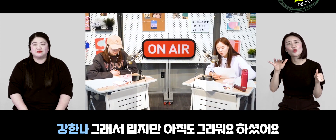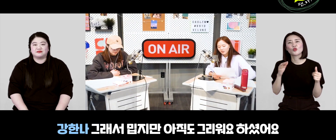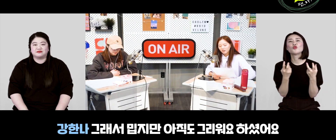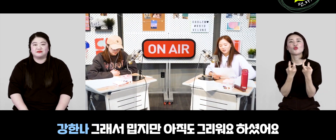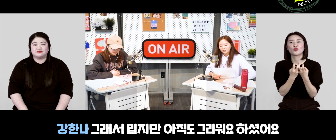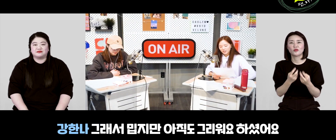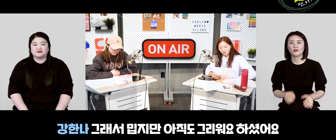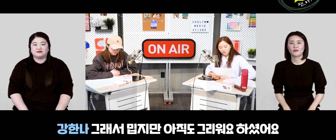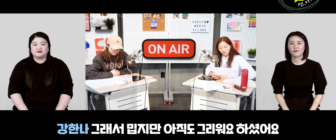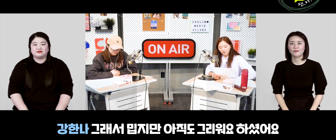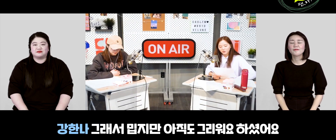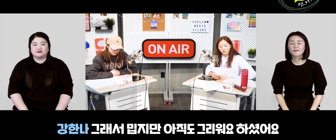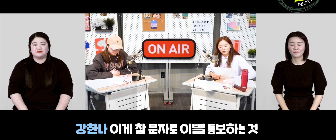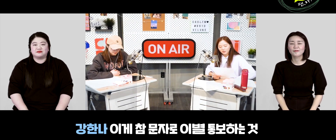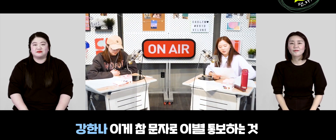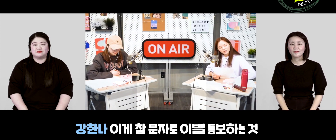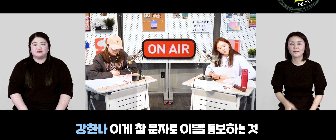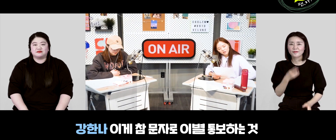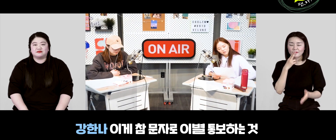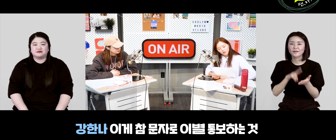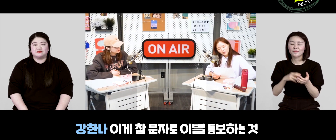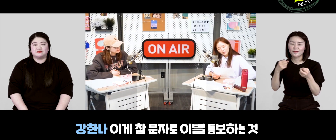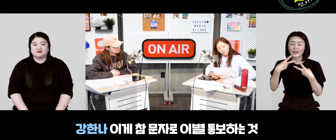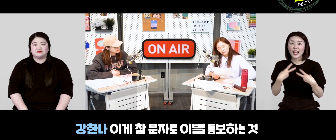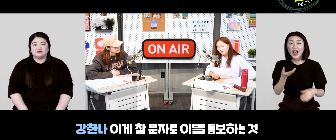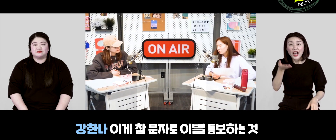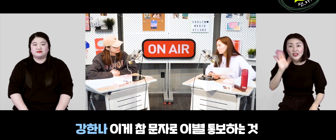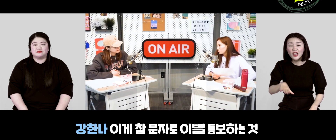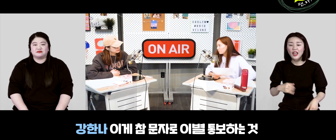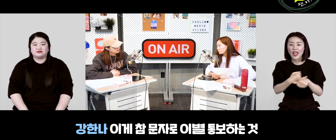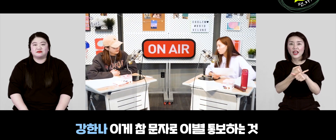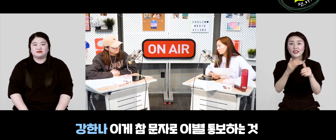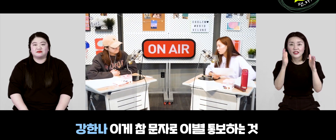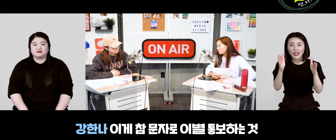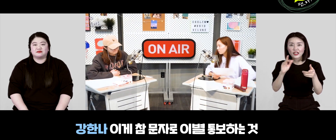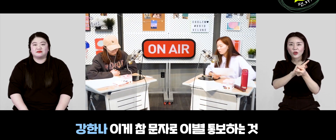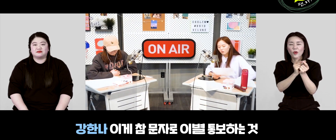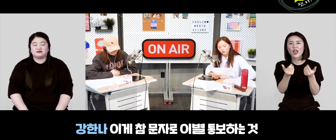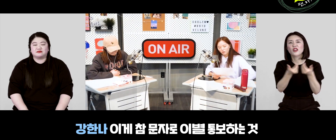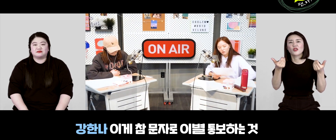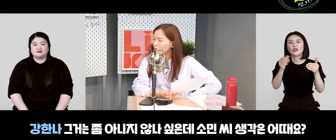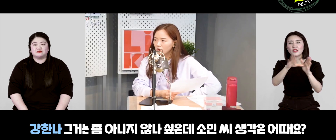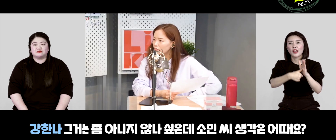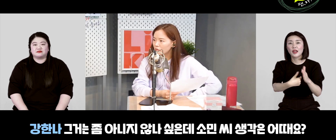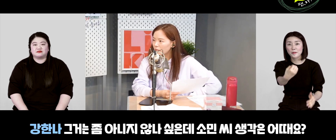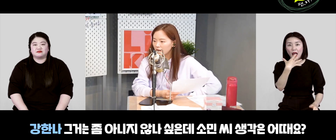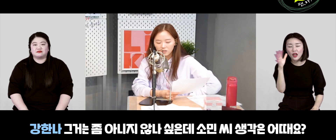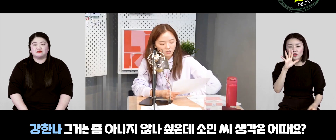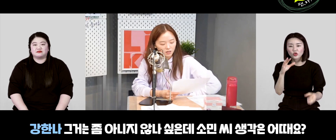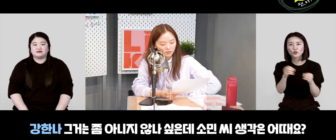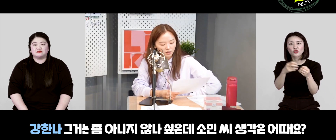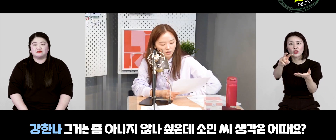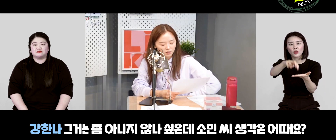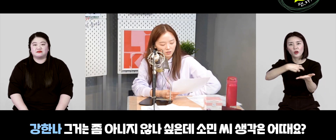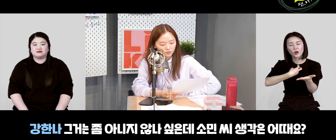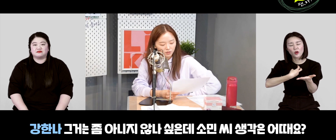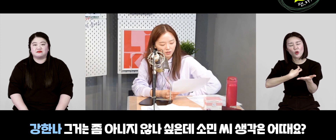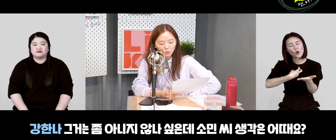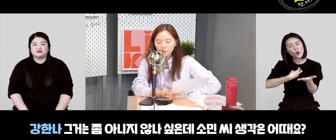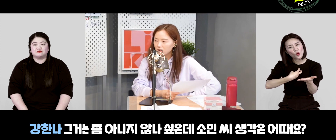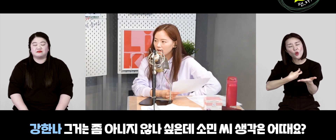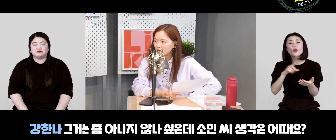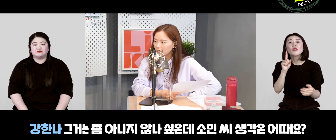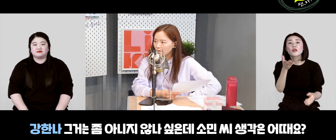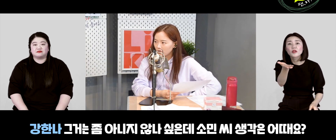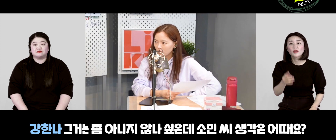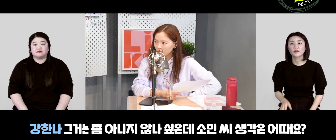그리워요 하셨어요. 이게 참 문자로 이별 통보하는 거 그거는 좀 아니지 않나 싶은데